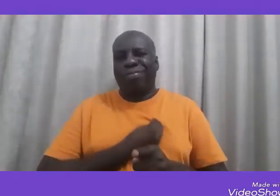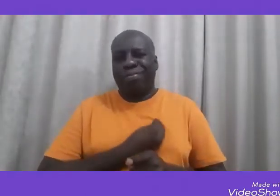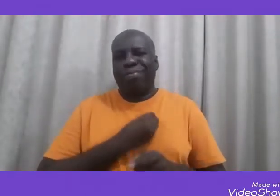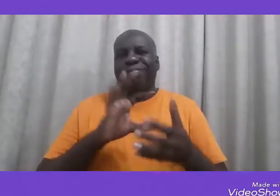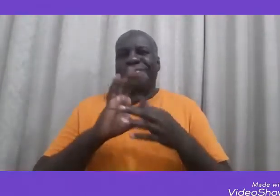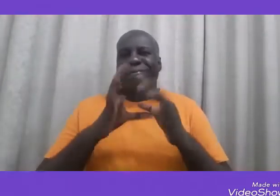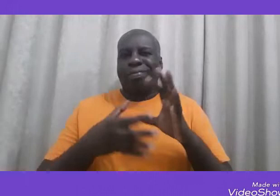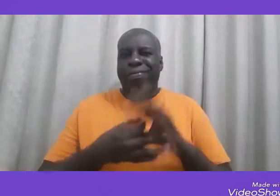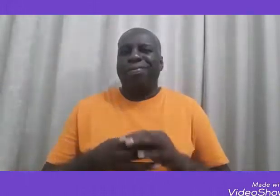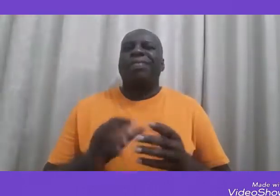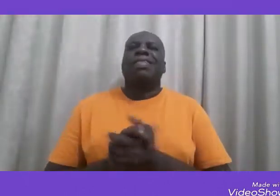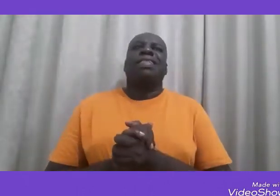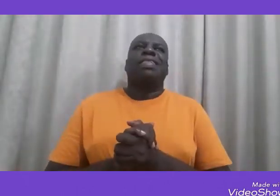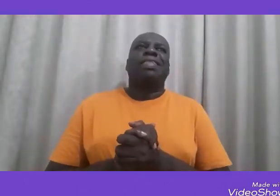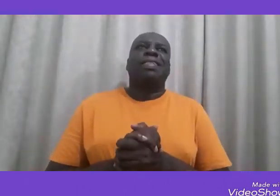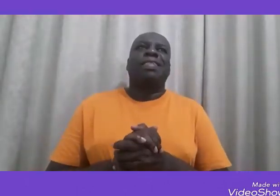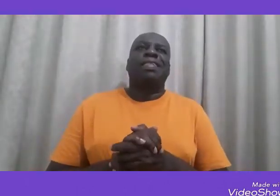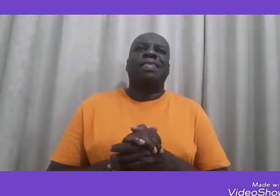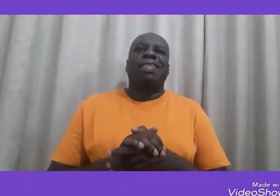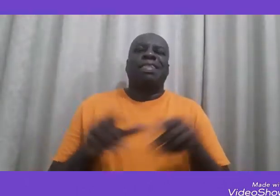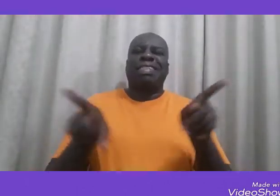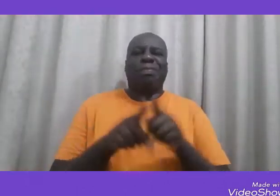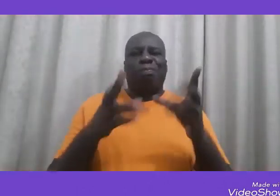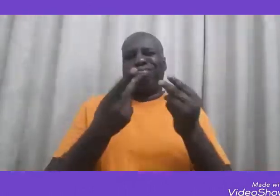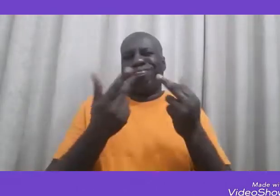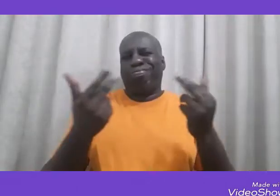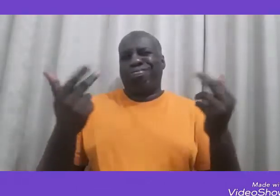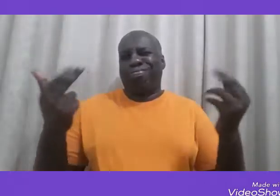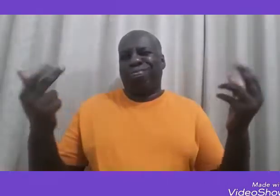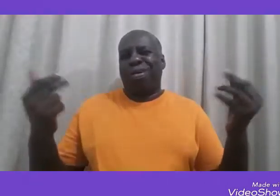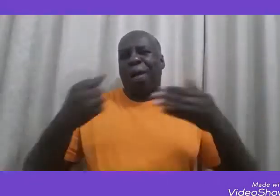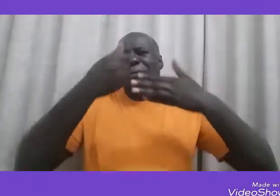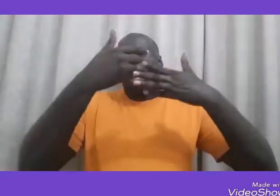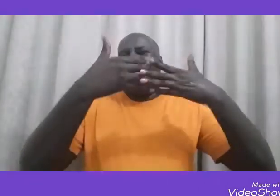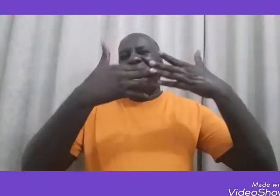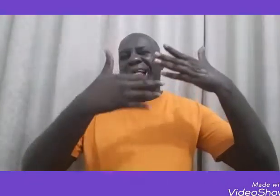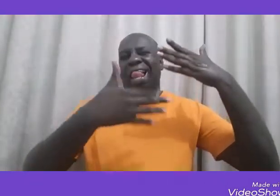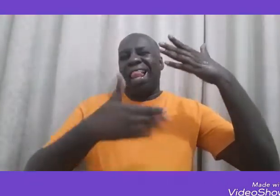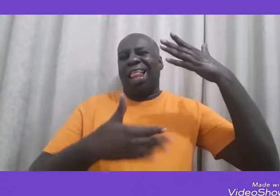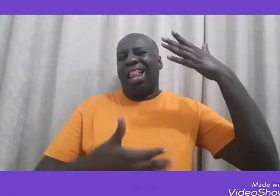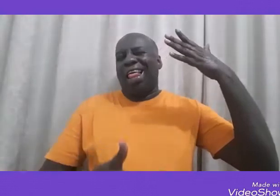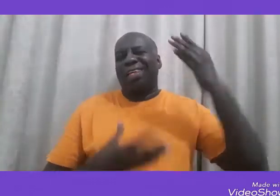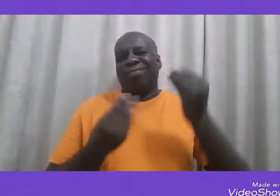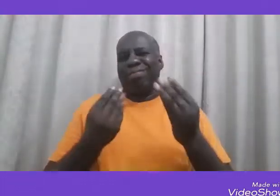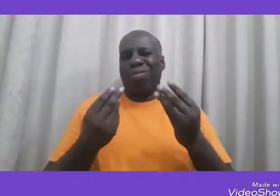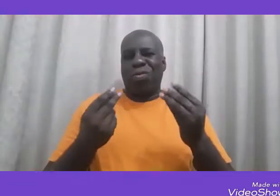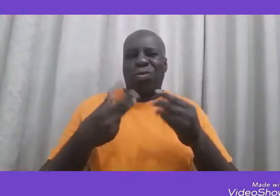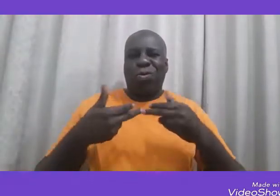irritação, rouquidão, pastilha Valda é a solução. Eu sempre tenho comigo, viu gente? Porque além de serem deliciosas, o alívio